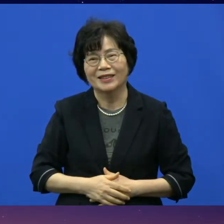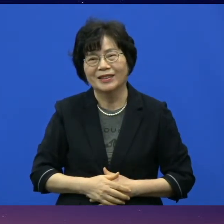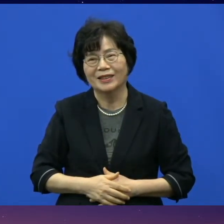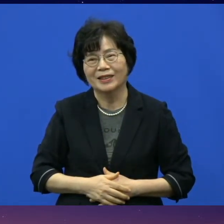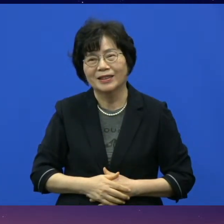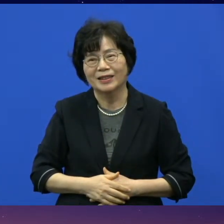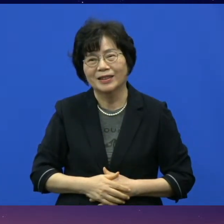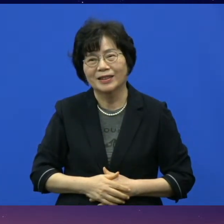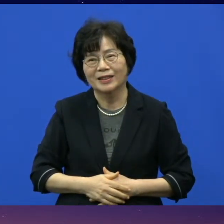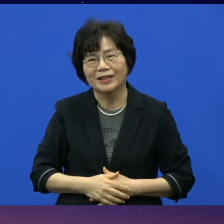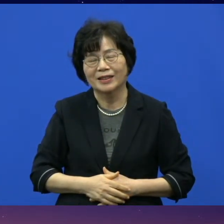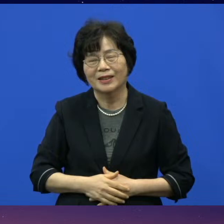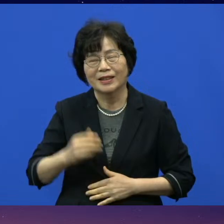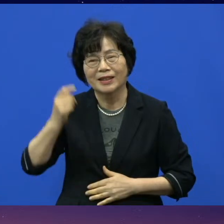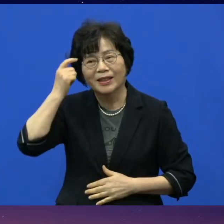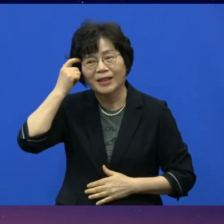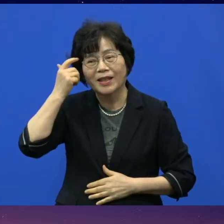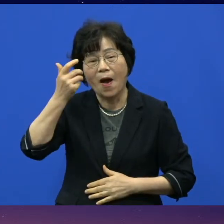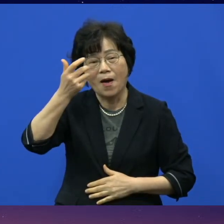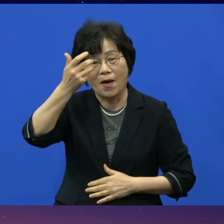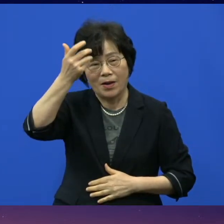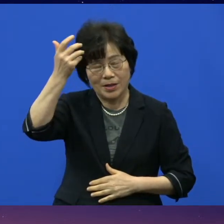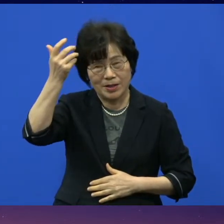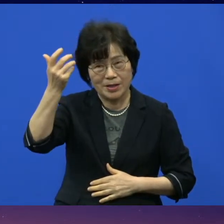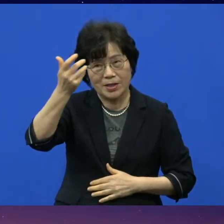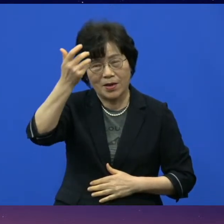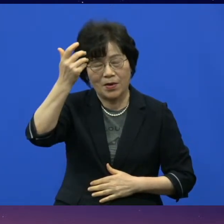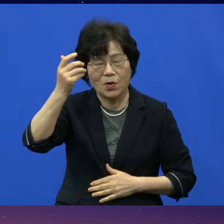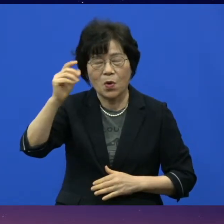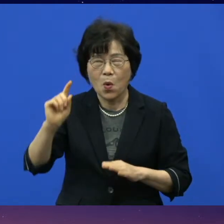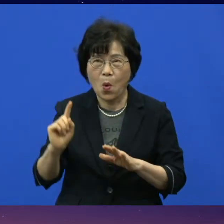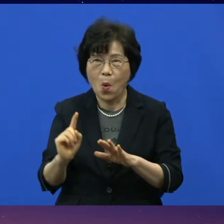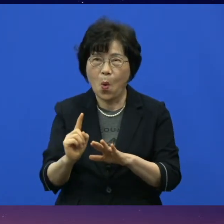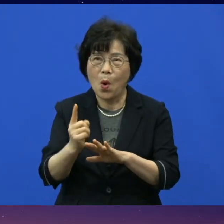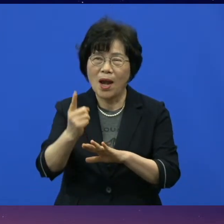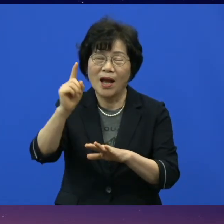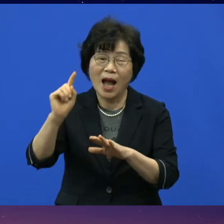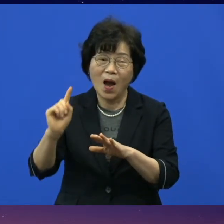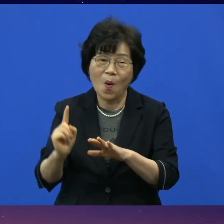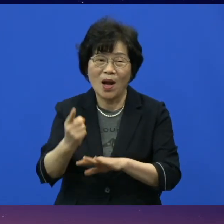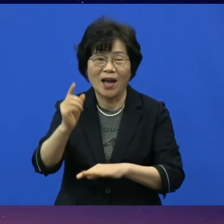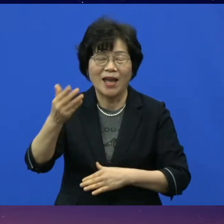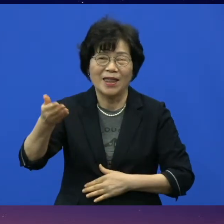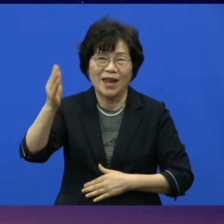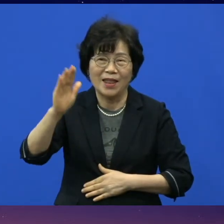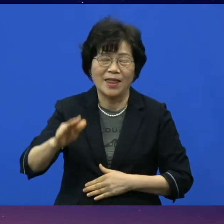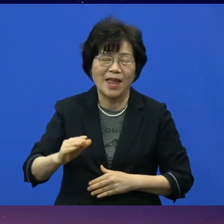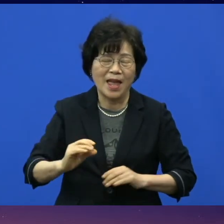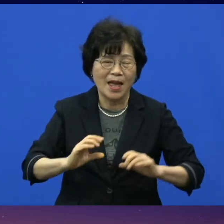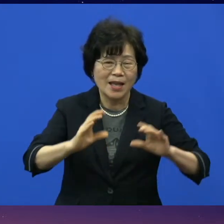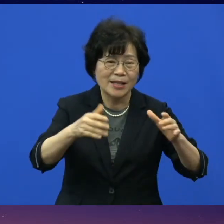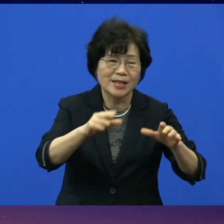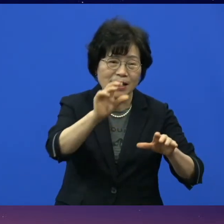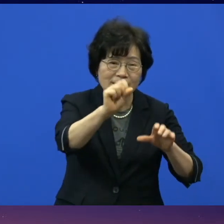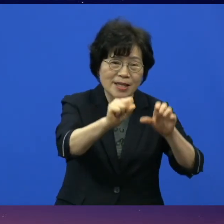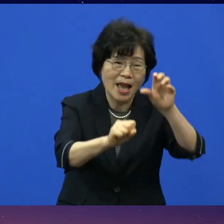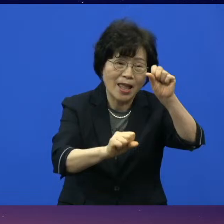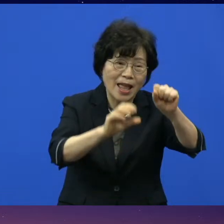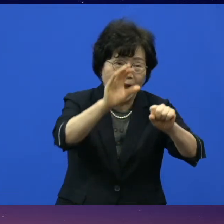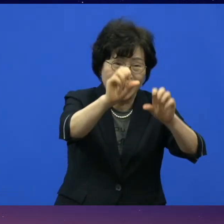그거는 영적인, 그죠? 의미가 있지만, 세상에 사다리 타기잖아요,